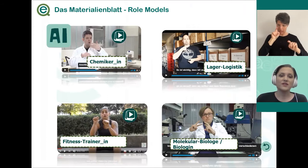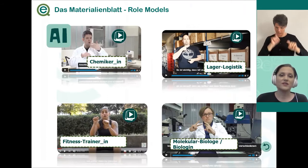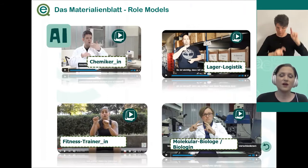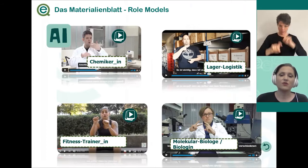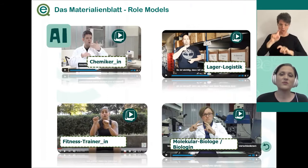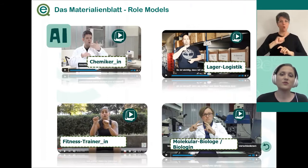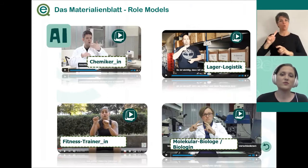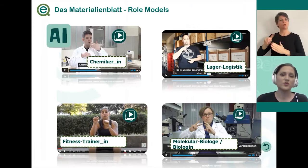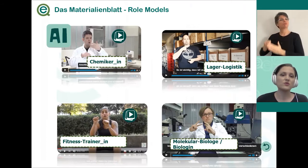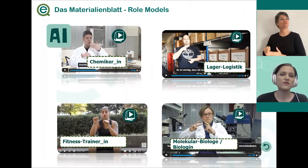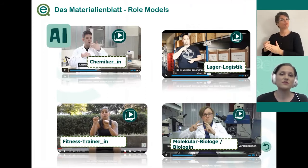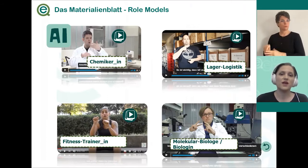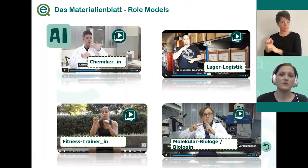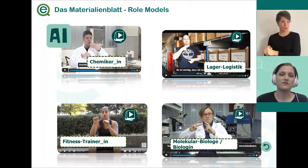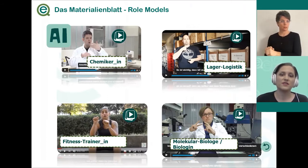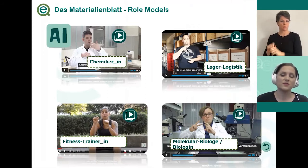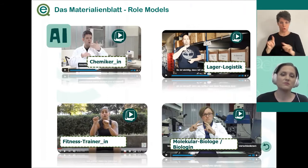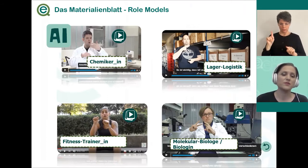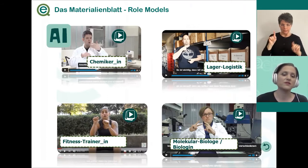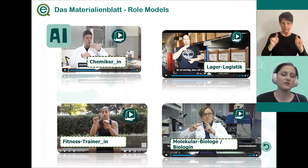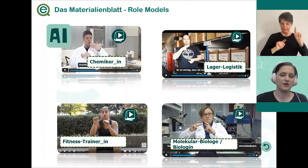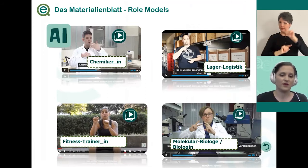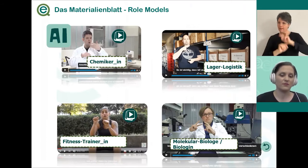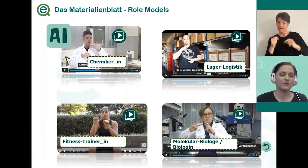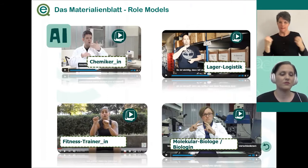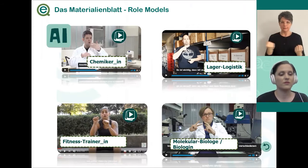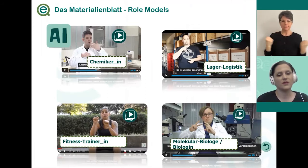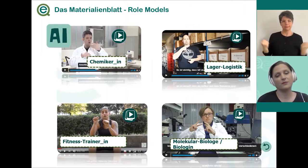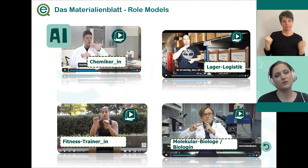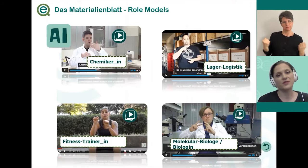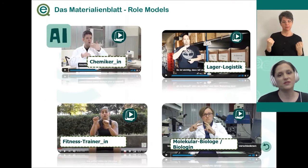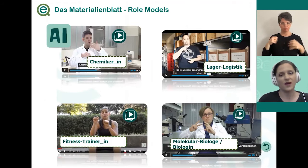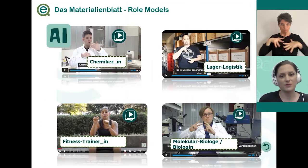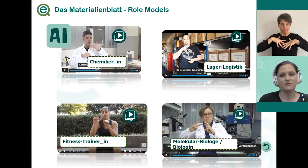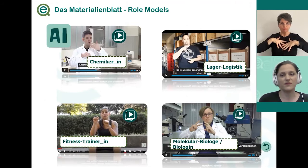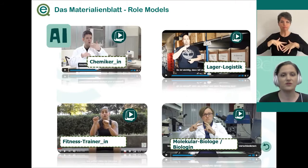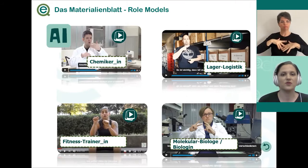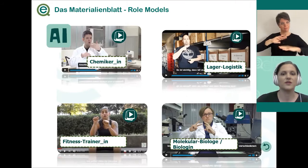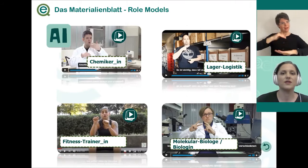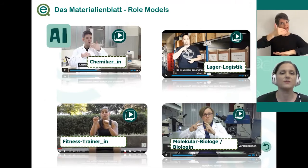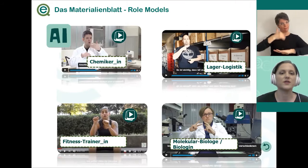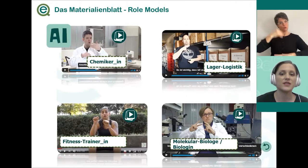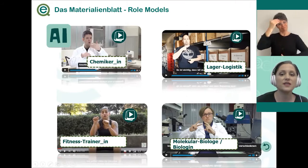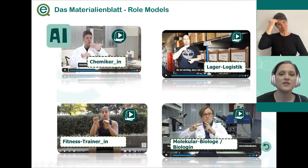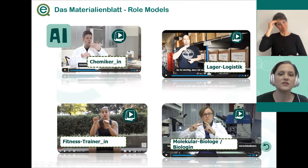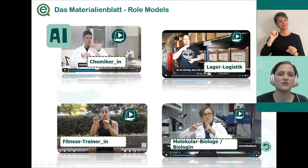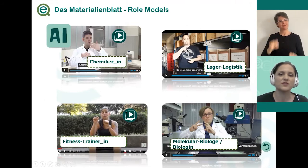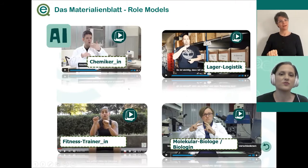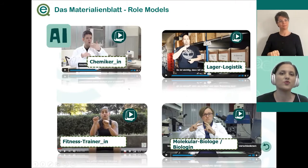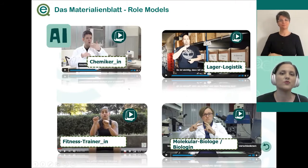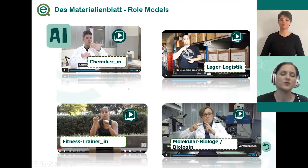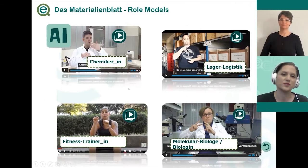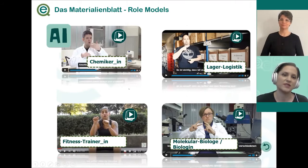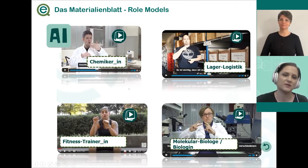sich wirklich auch mit der Funktionsweise und der Arbeitsweise mit einem Laptop als Arbeitswerkzeug auseinandersetzen und